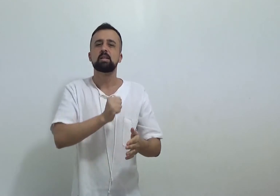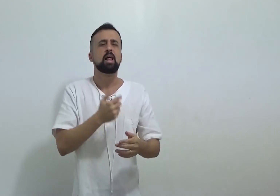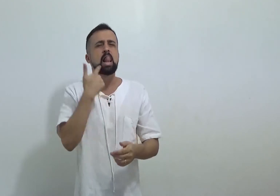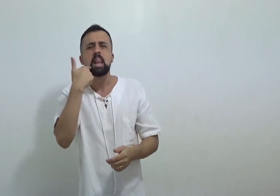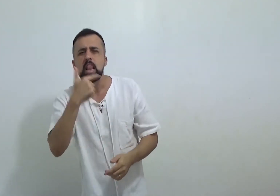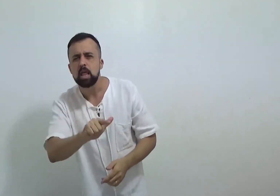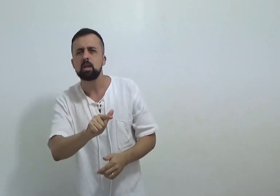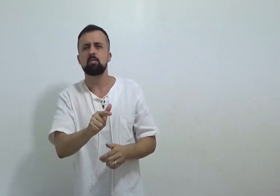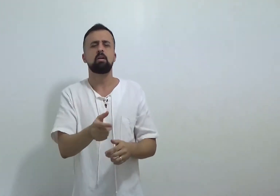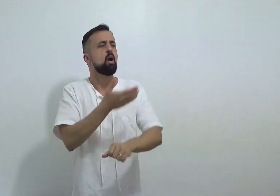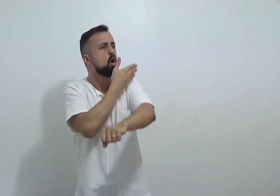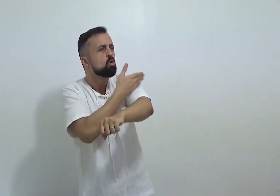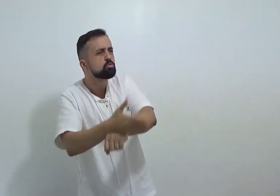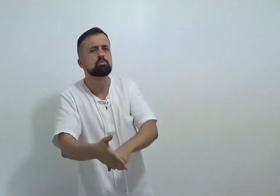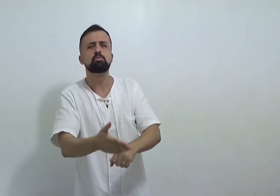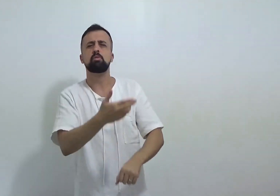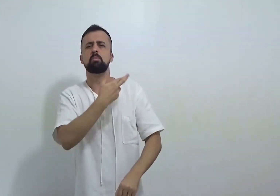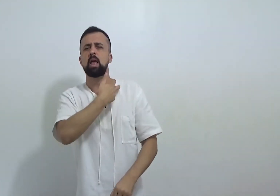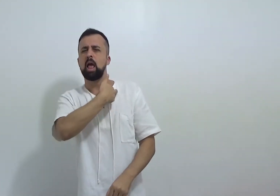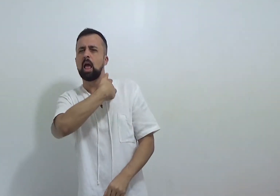língua, seus costumes,